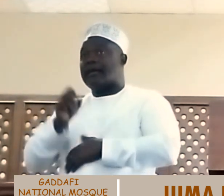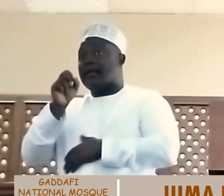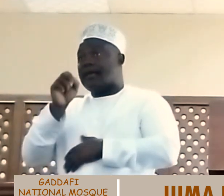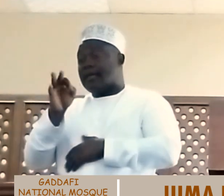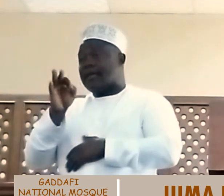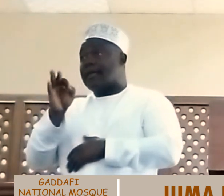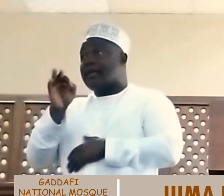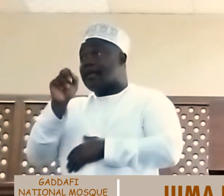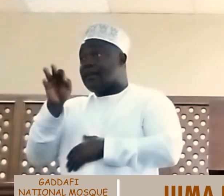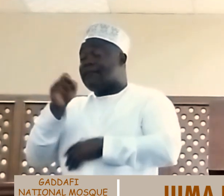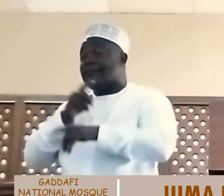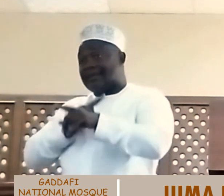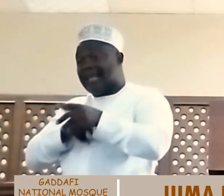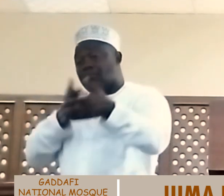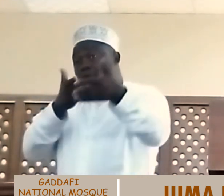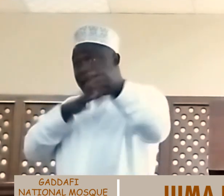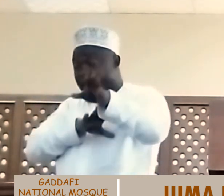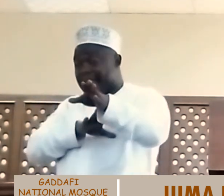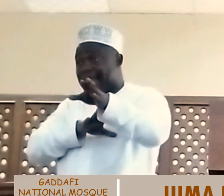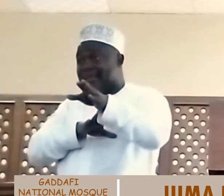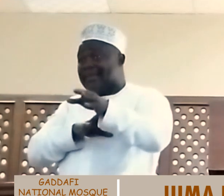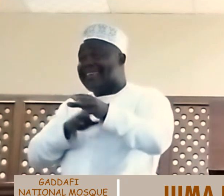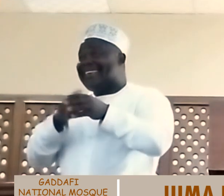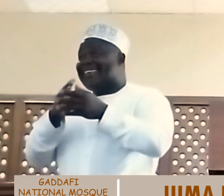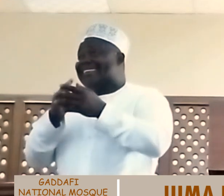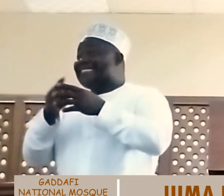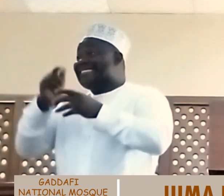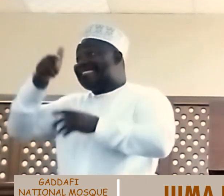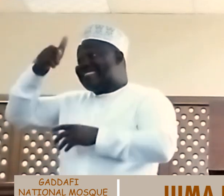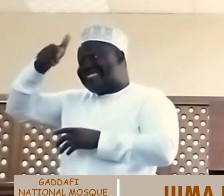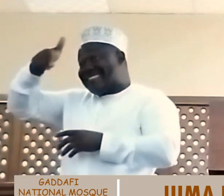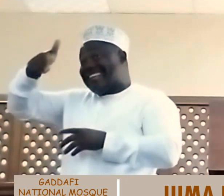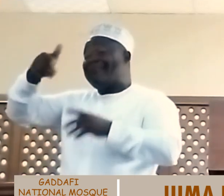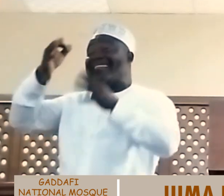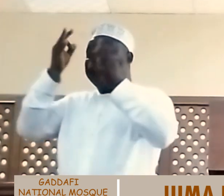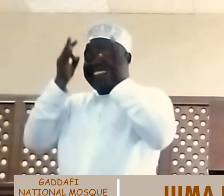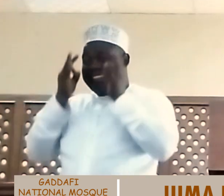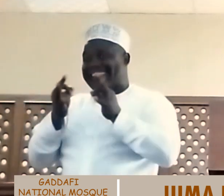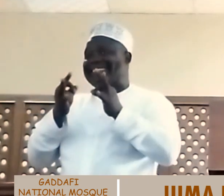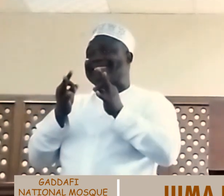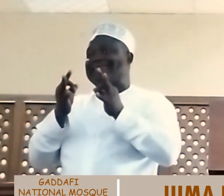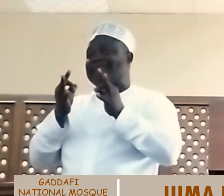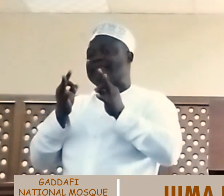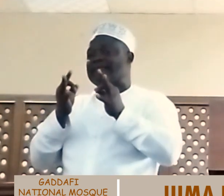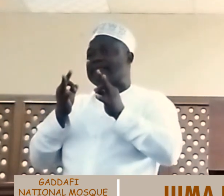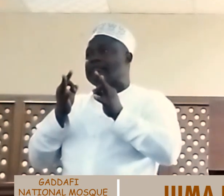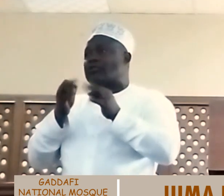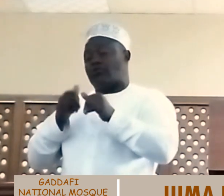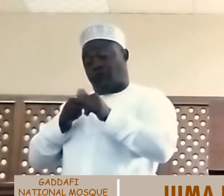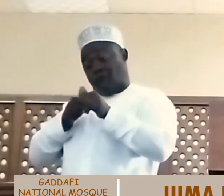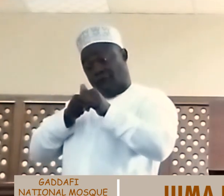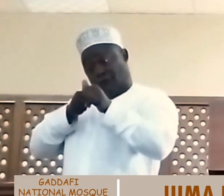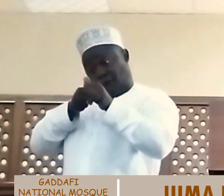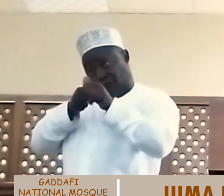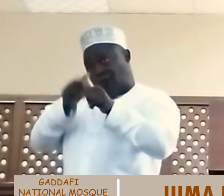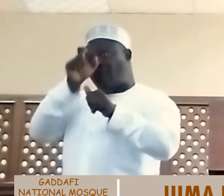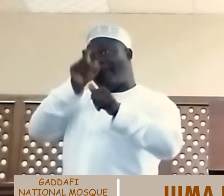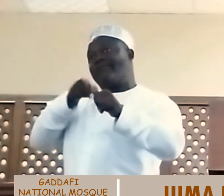wahuwa fi kaburihi bada mautihi nti ebintu bino musanvu bisigala bigoberera